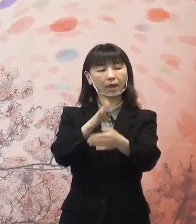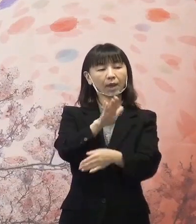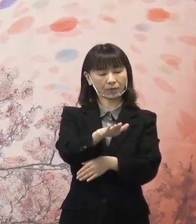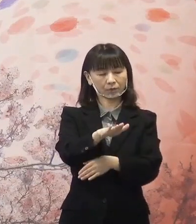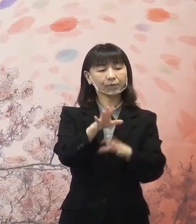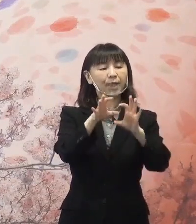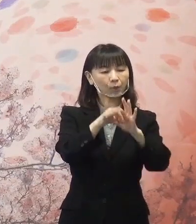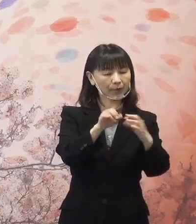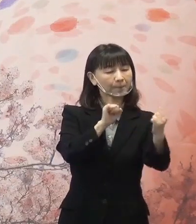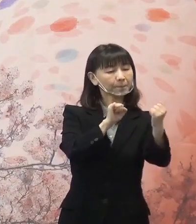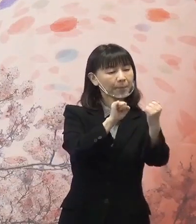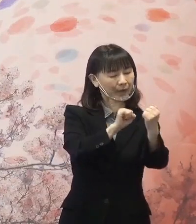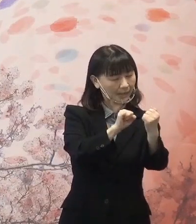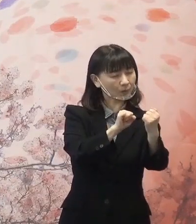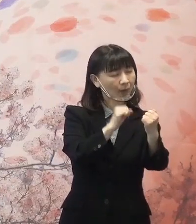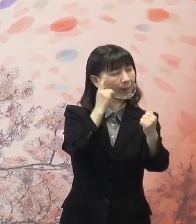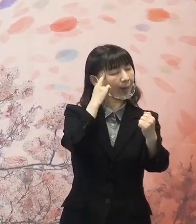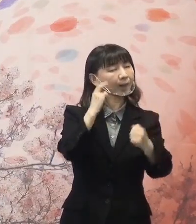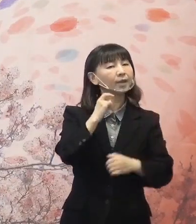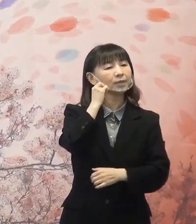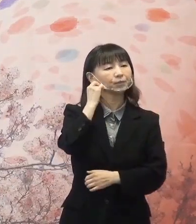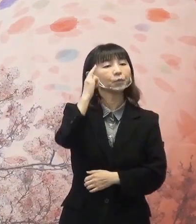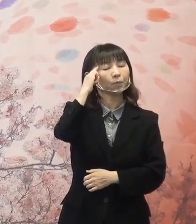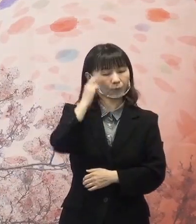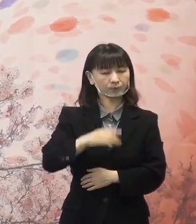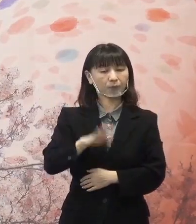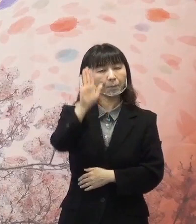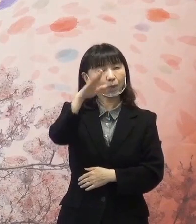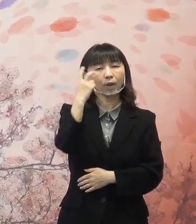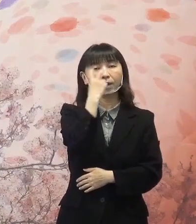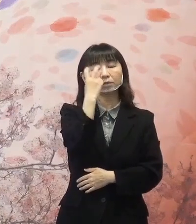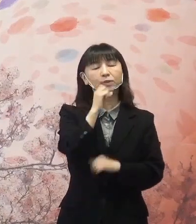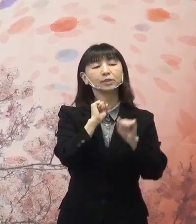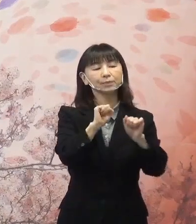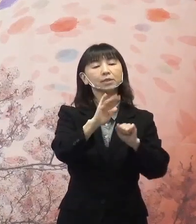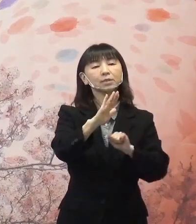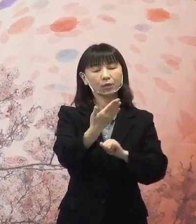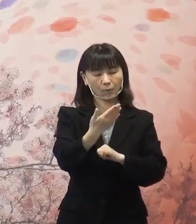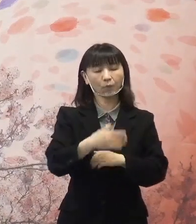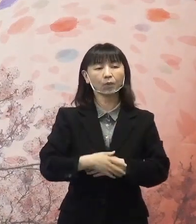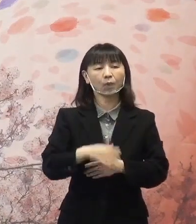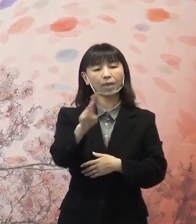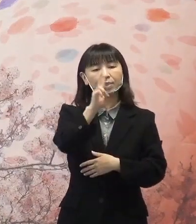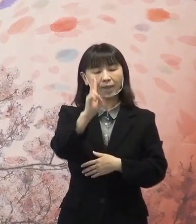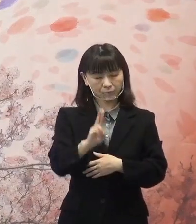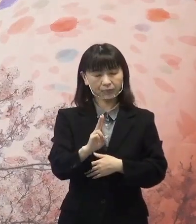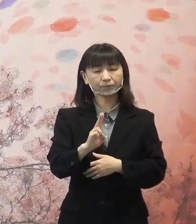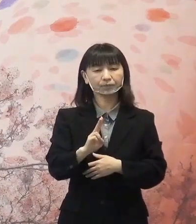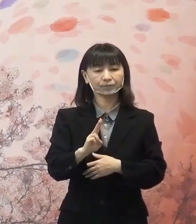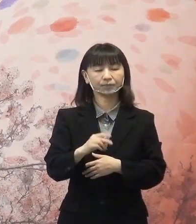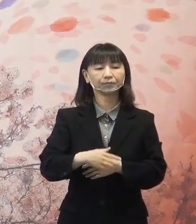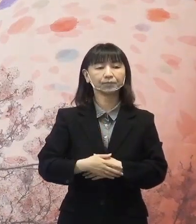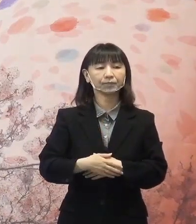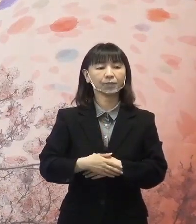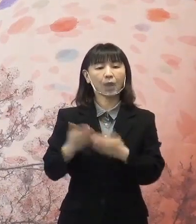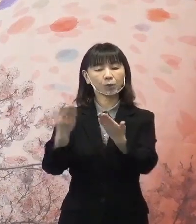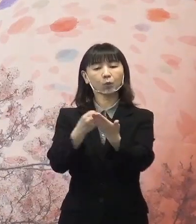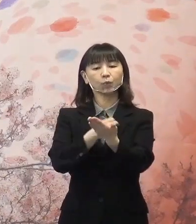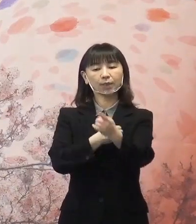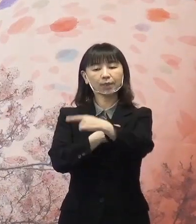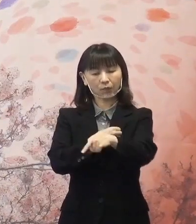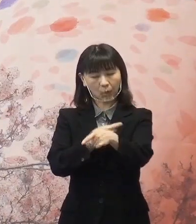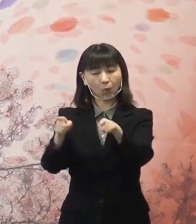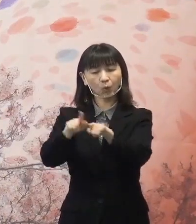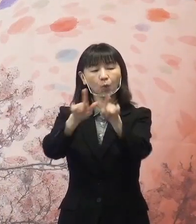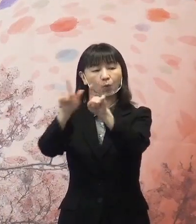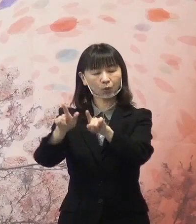のは常識的には考えにくいと思います。これから確認しますが、ですからもっぱらどちらかといえば職員の方の同居